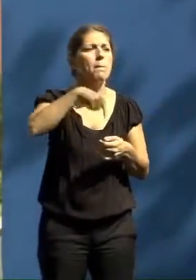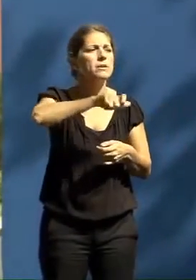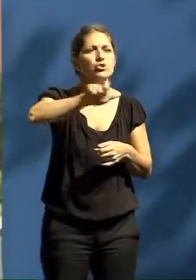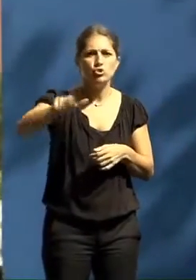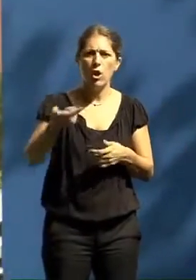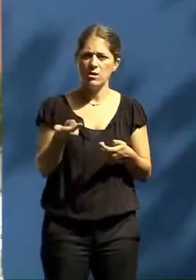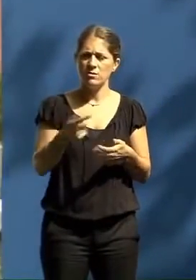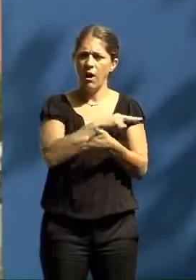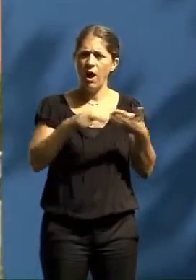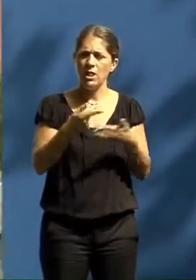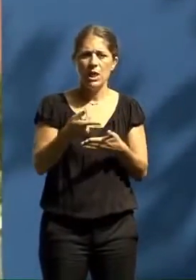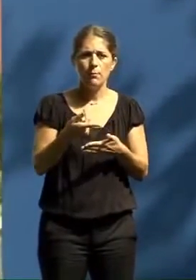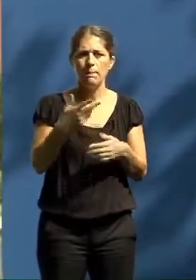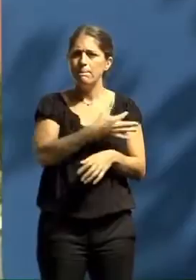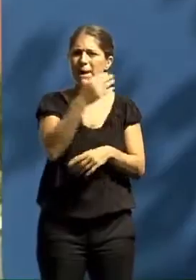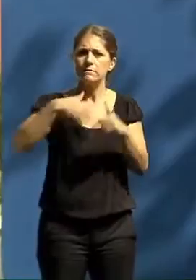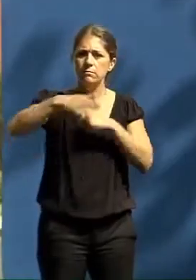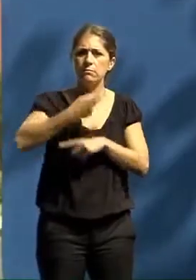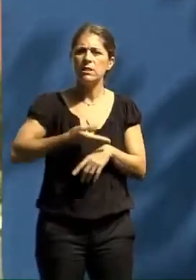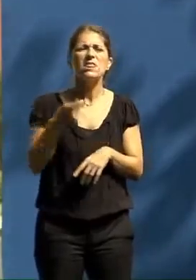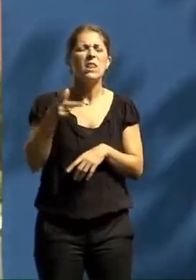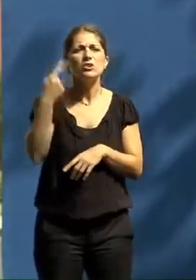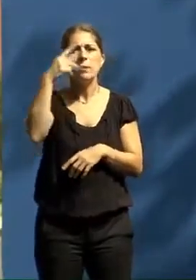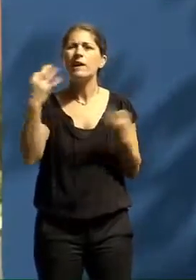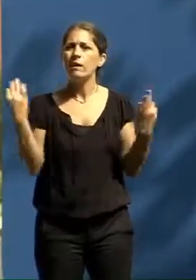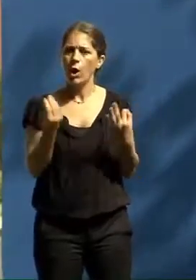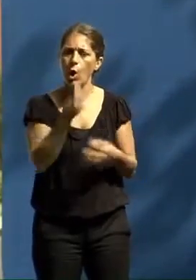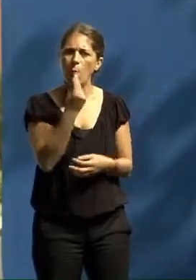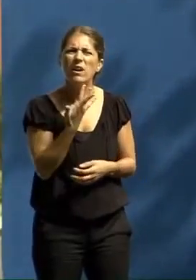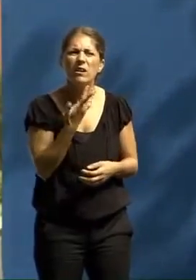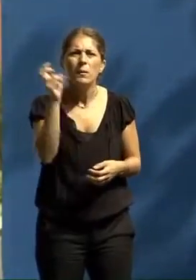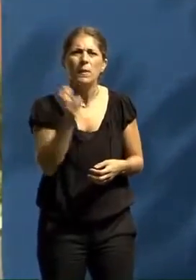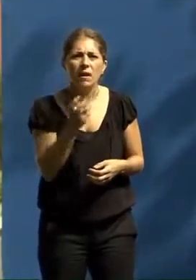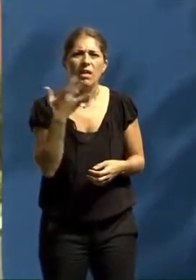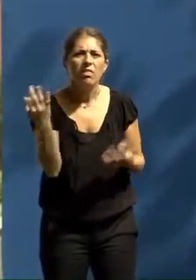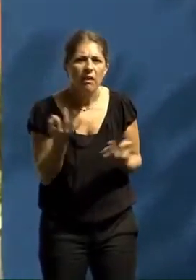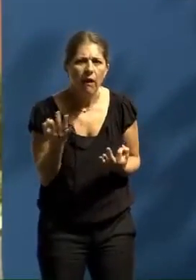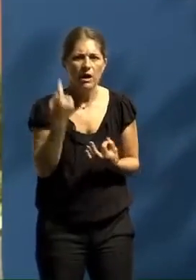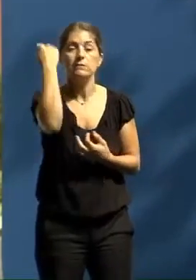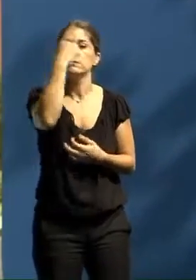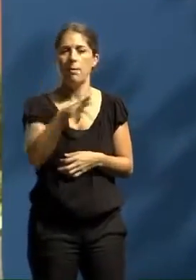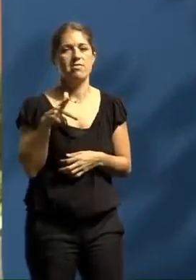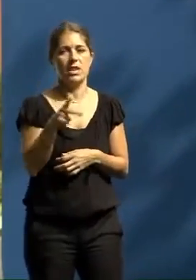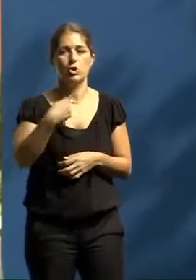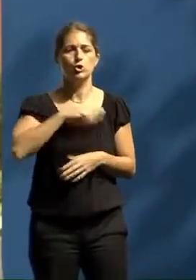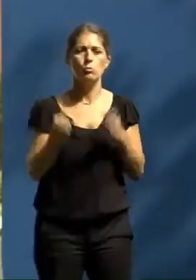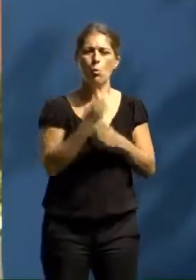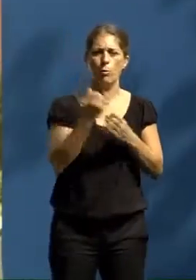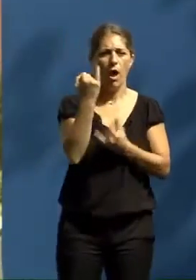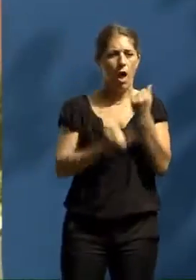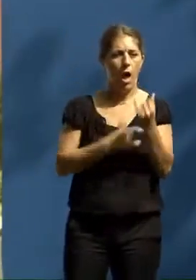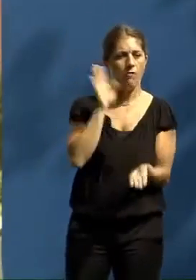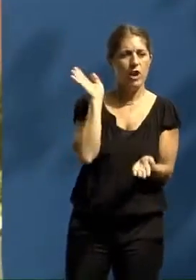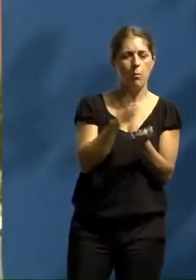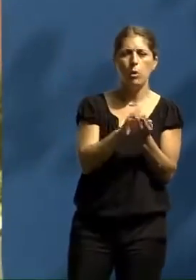cidadanía do resto do noso entorno, ten dereito a saber que consume, de quen consume e en que condición se produce. E nós producimos o produto de maior calidade